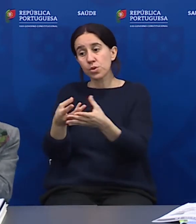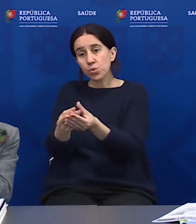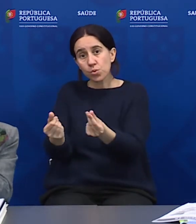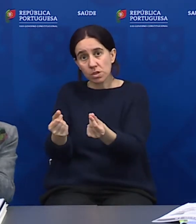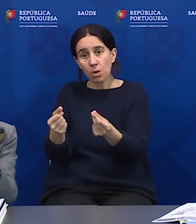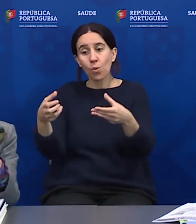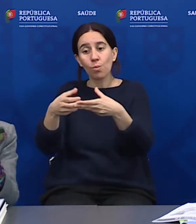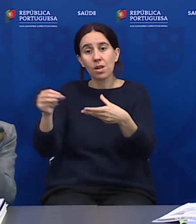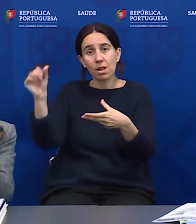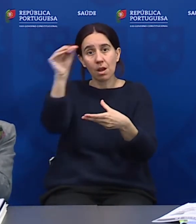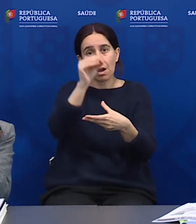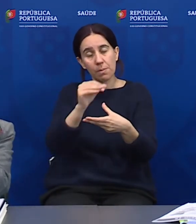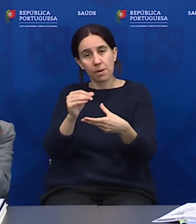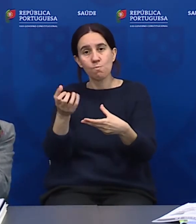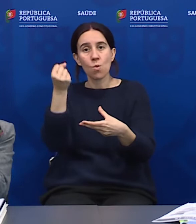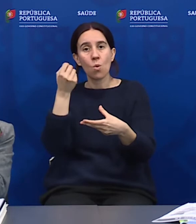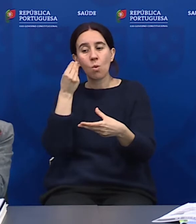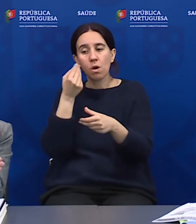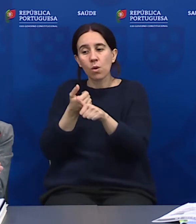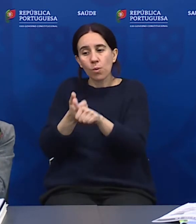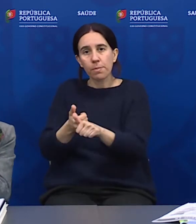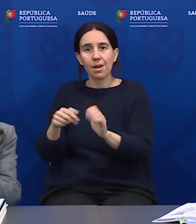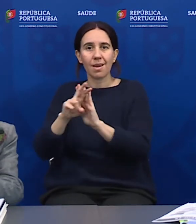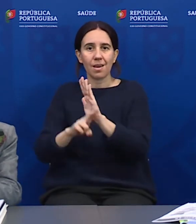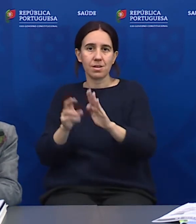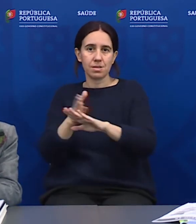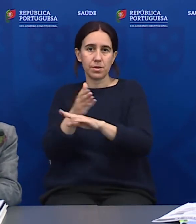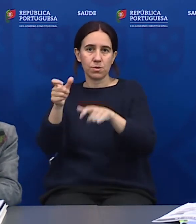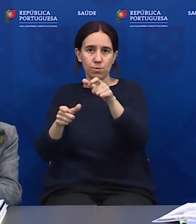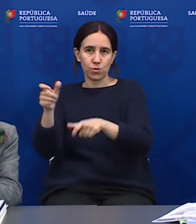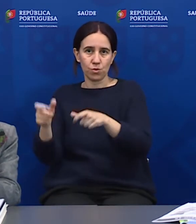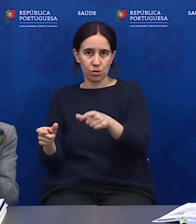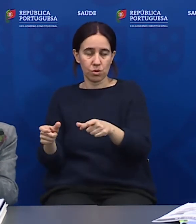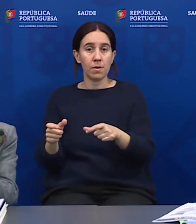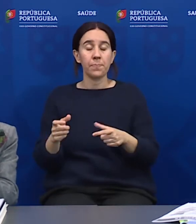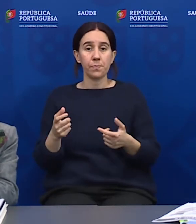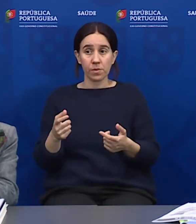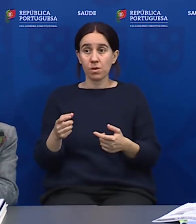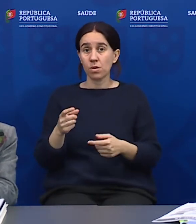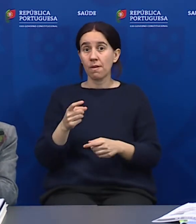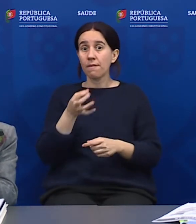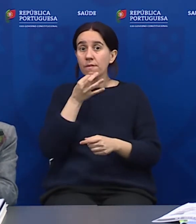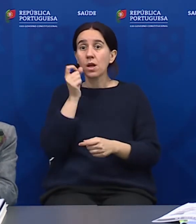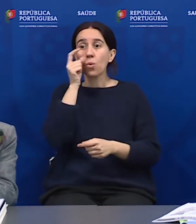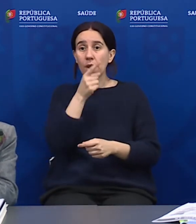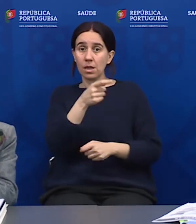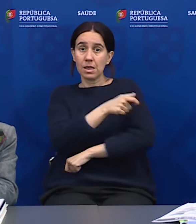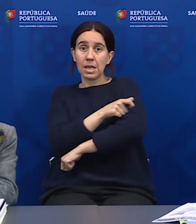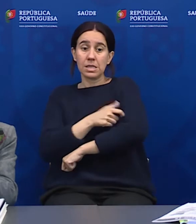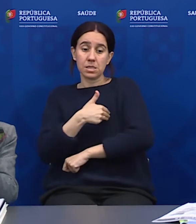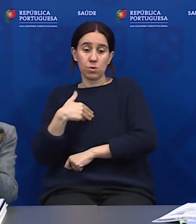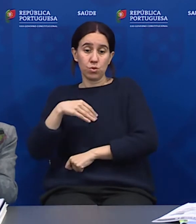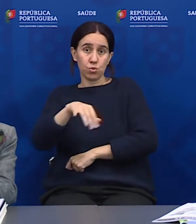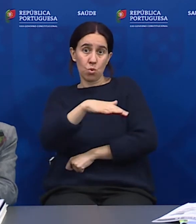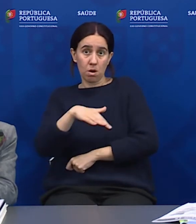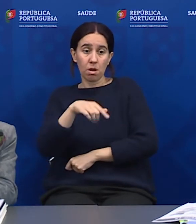solução comunitária para conseguir cumprir esta regra da separação das pessoas. Portanto, com quem devem falar? Com o delegado de saúde da zona,